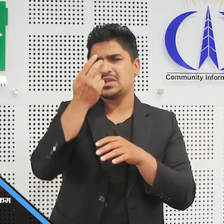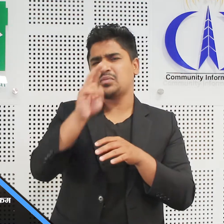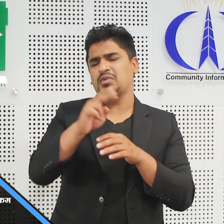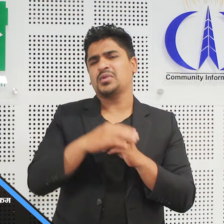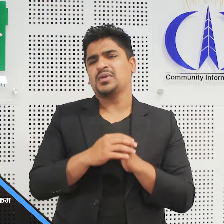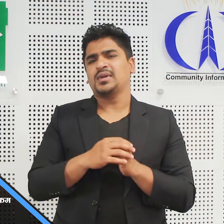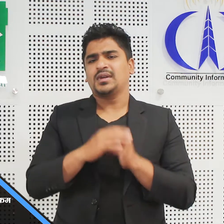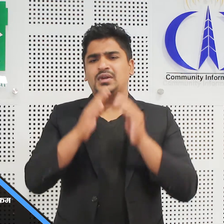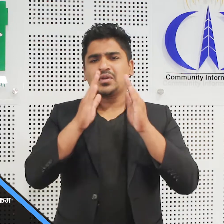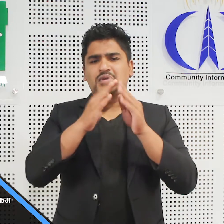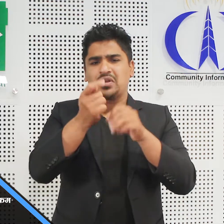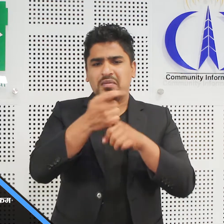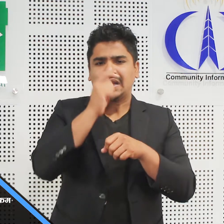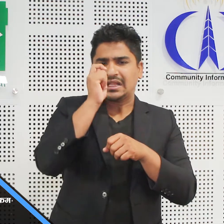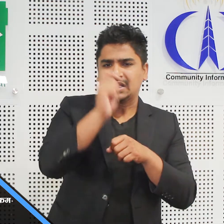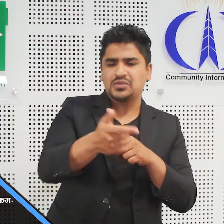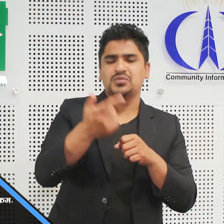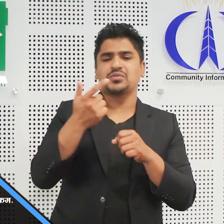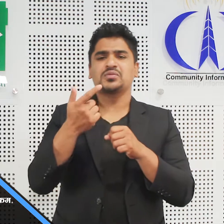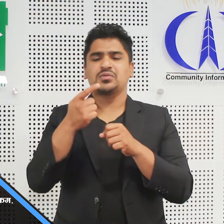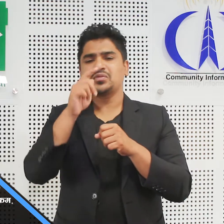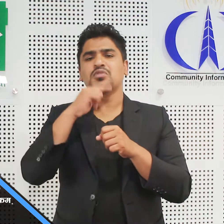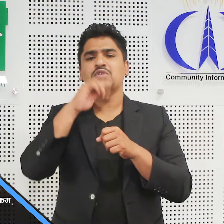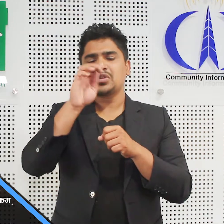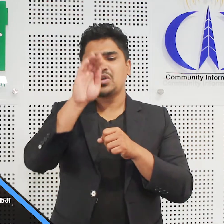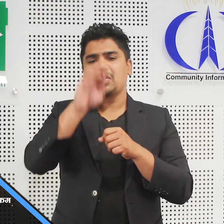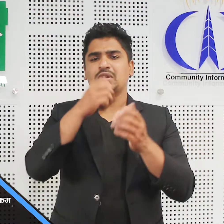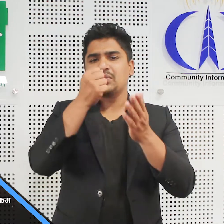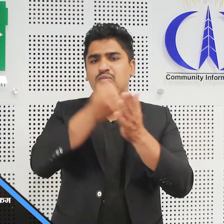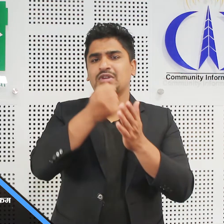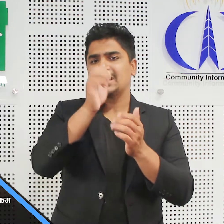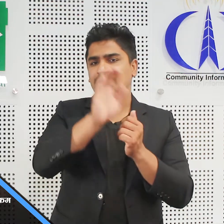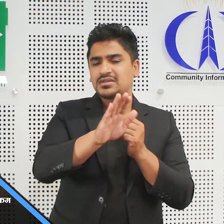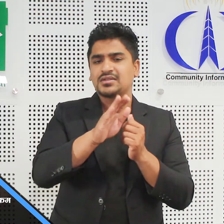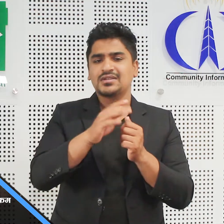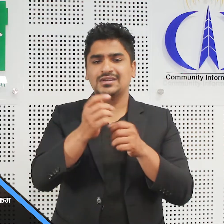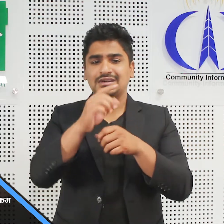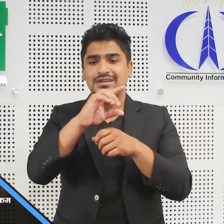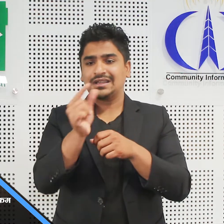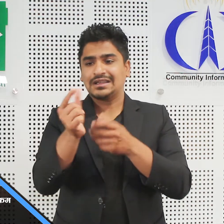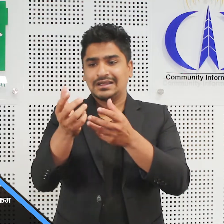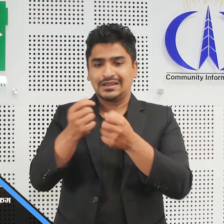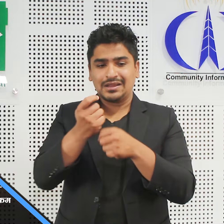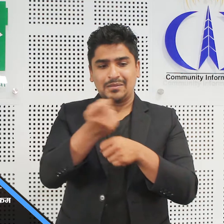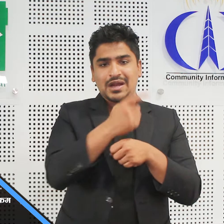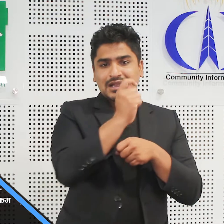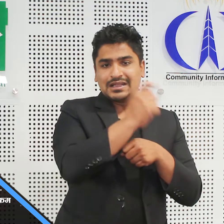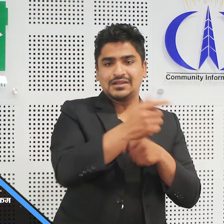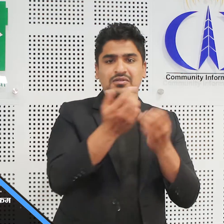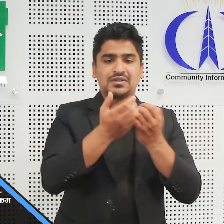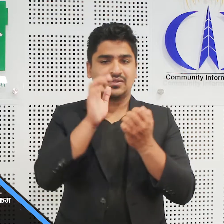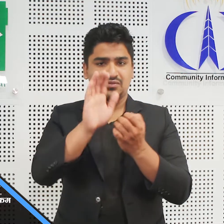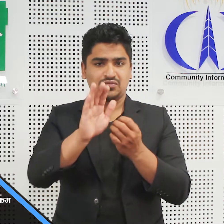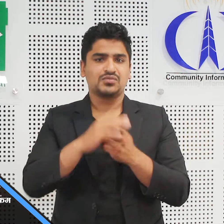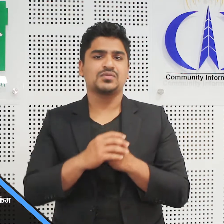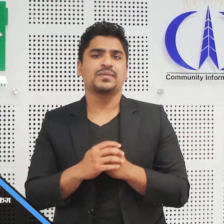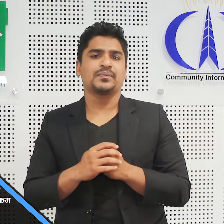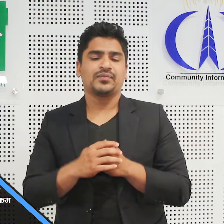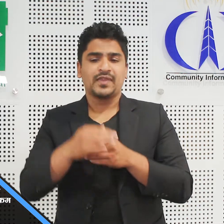धेरै वर्ष, 5-6 वर्षै भइसक्यो। कोरोना पछाडि त थुप्रो समस्या भयो नि, अब घर भाडा तिर्नु नसक्ने अवस्थामा पुगेको